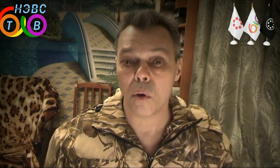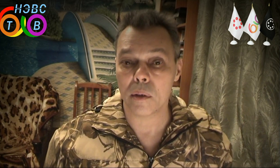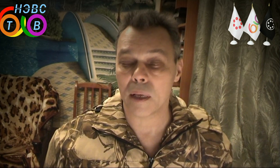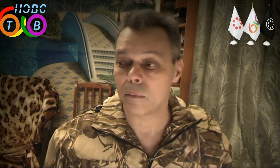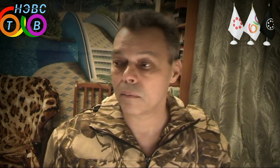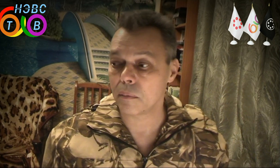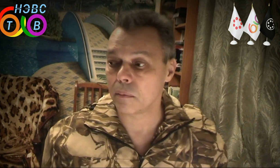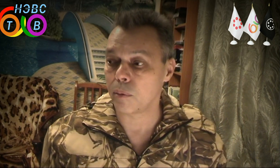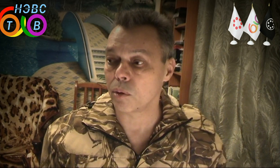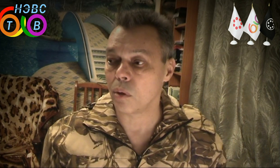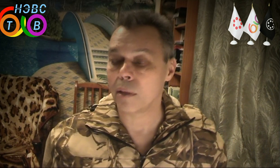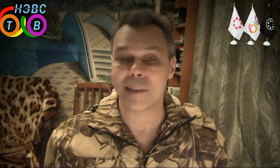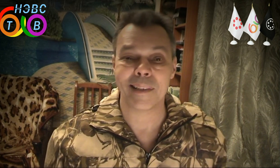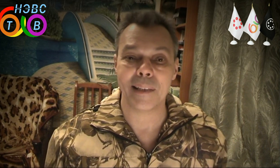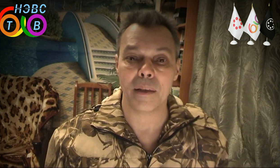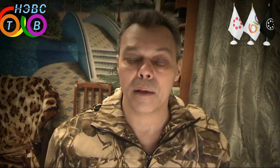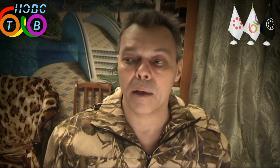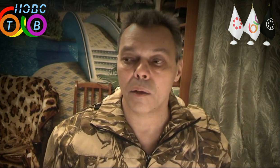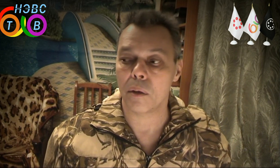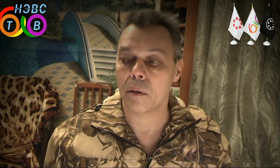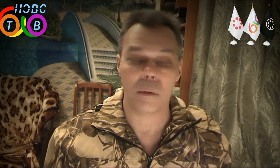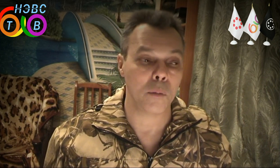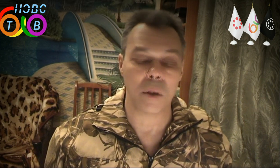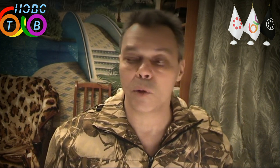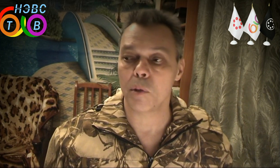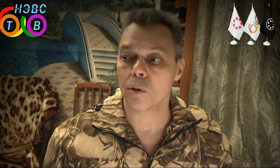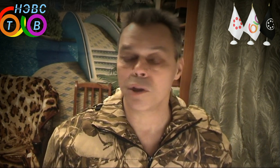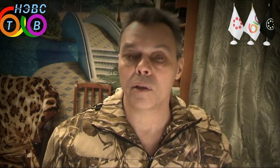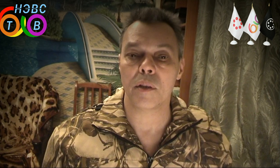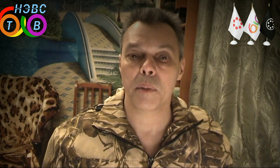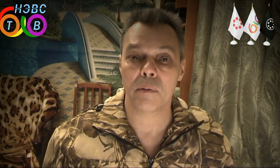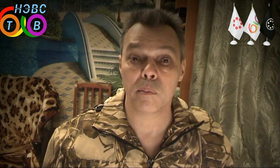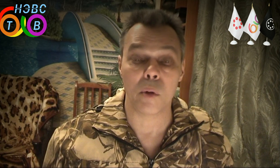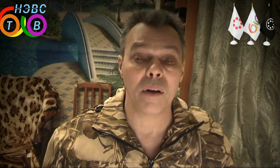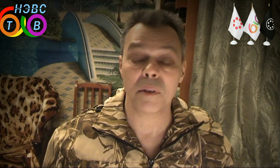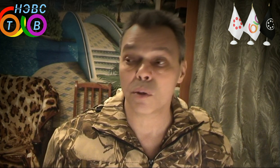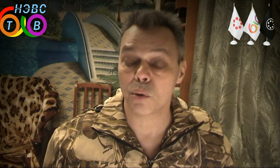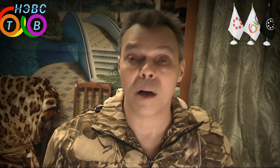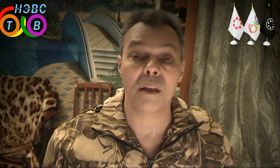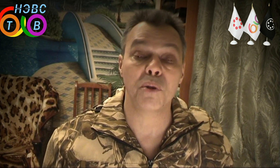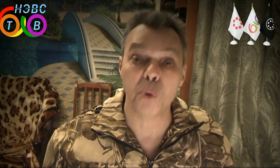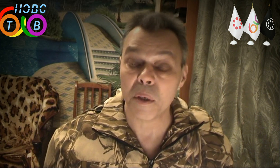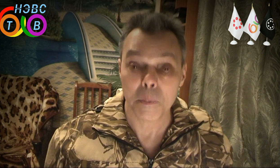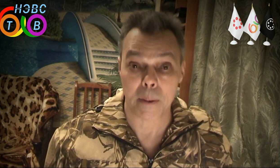уколы, там вплоть до анестезии, и можно подумать, что женщина не испытывает боли. Я вам скажу, что она все